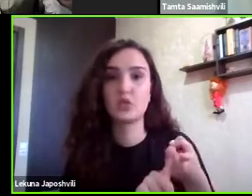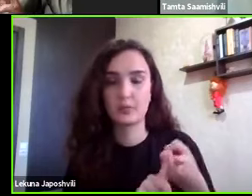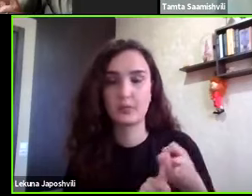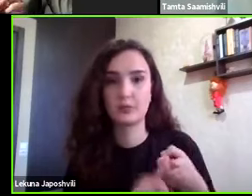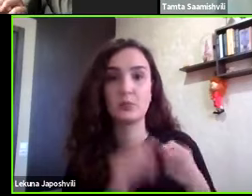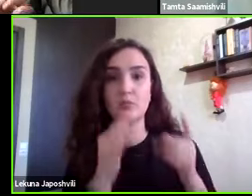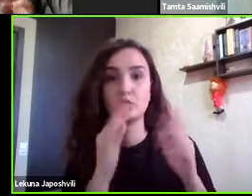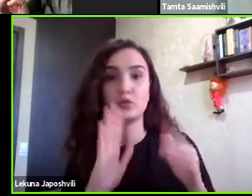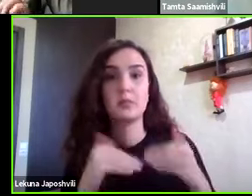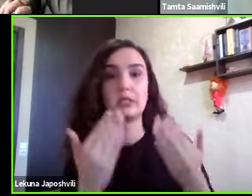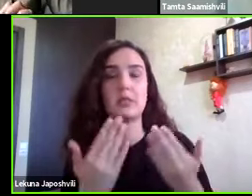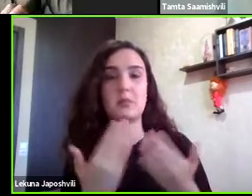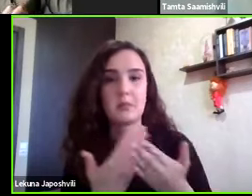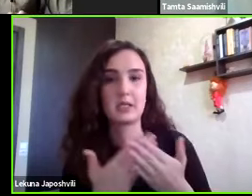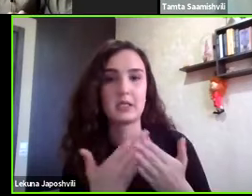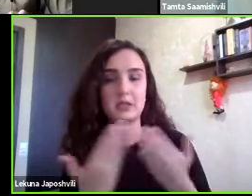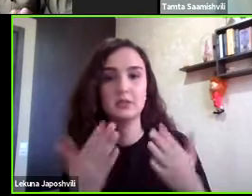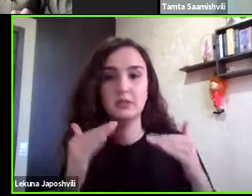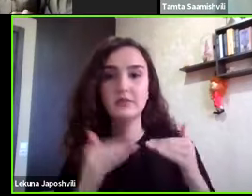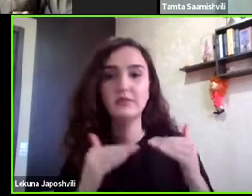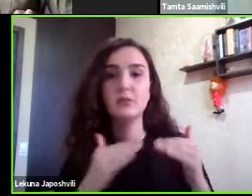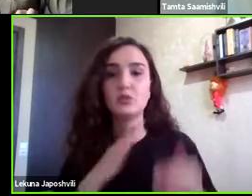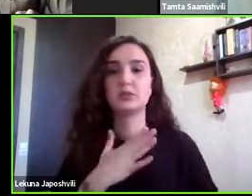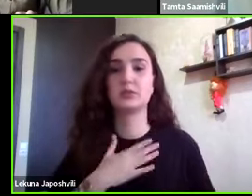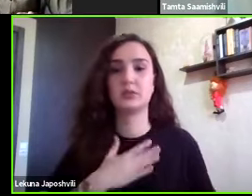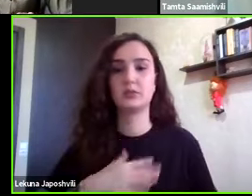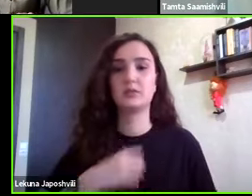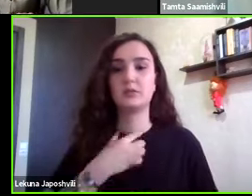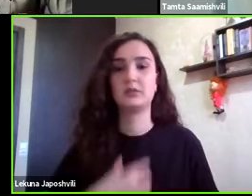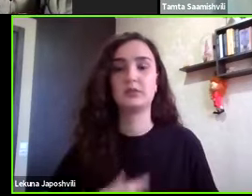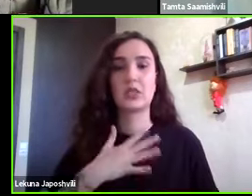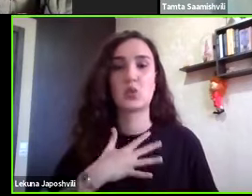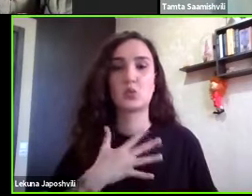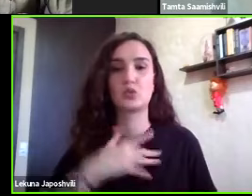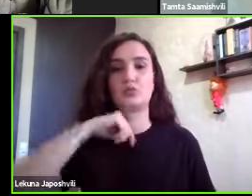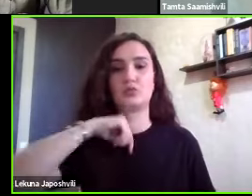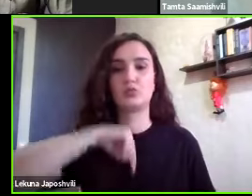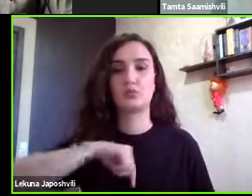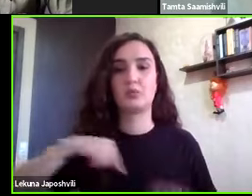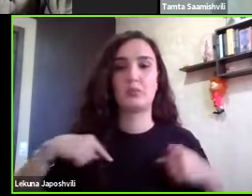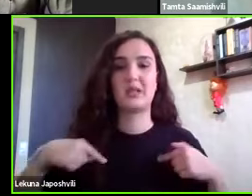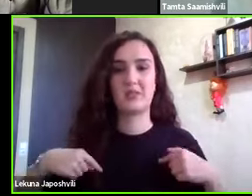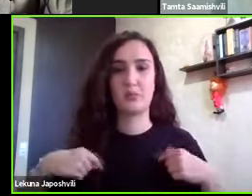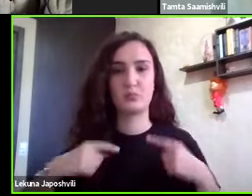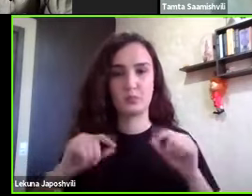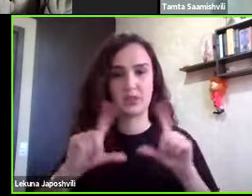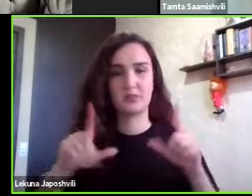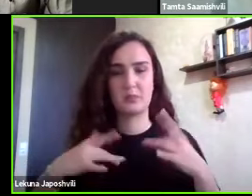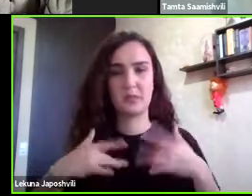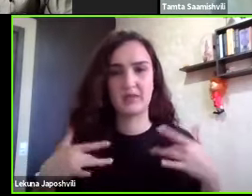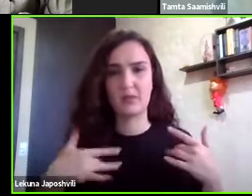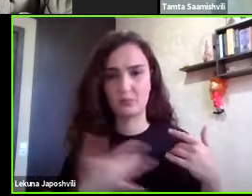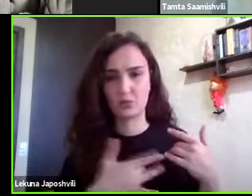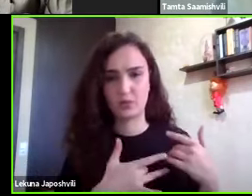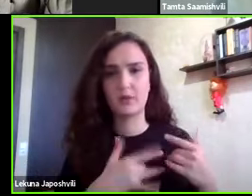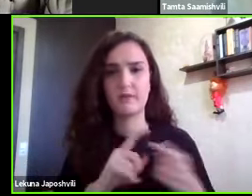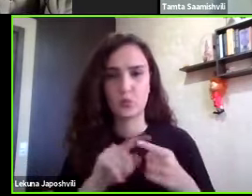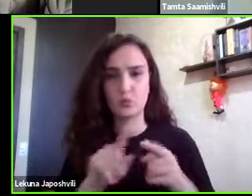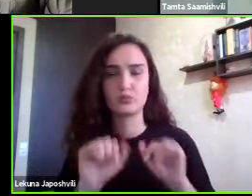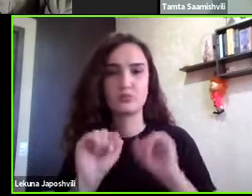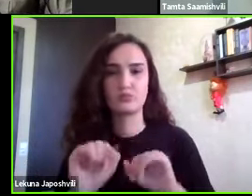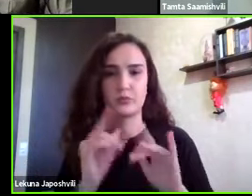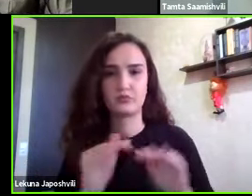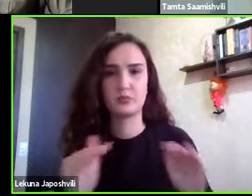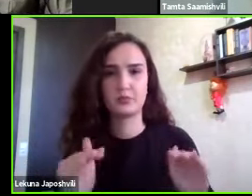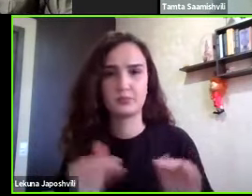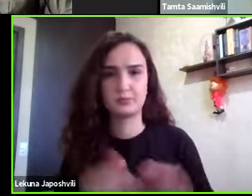ება, თქვათ, ქვემო სასუნთქებში გადასვლა ფილტვებში ამ ვირუსის. აი ამის ნაკლებობა იცავს კიდე ბავშვებს.